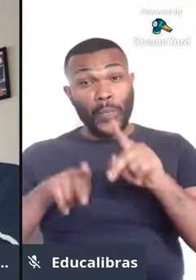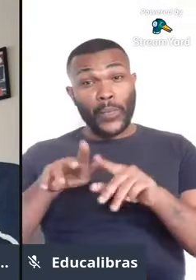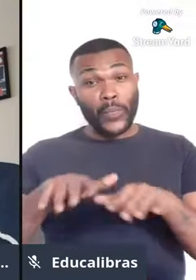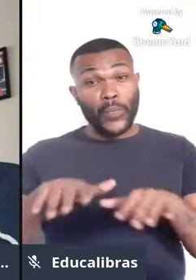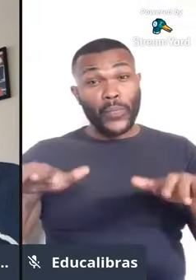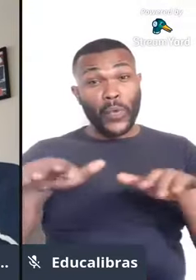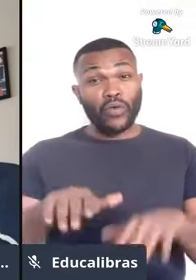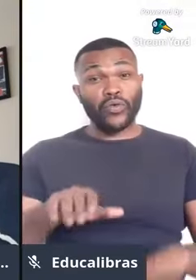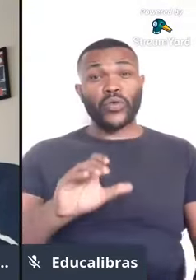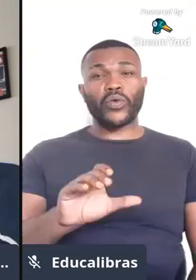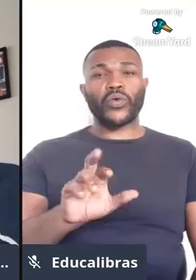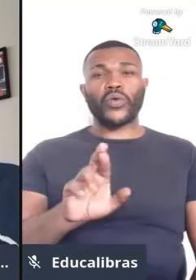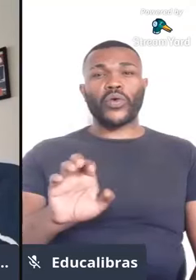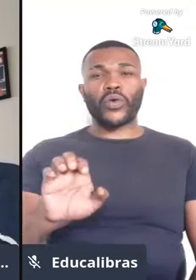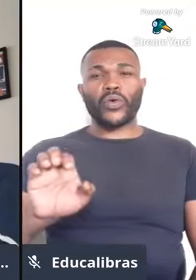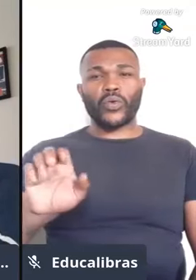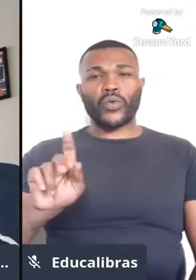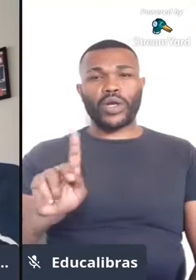Camp. Vou assistir.